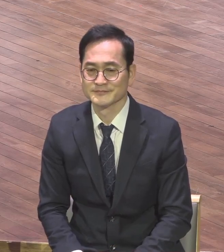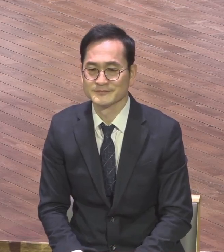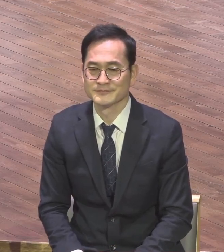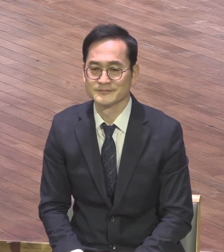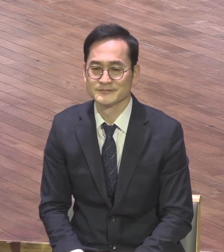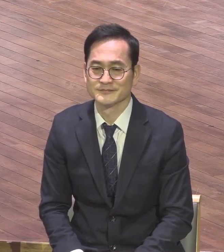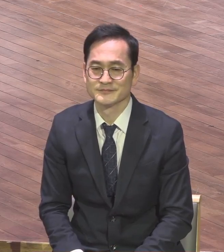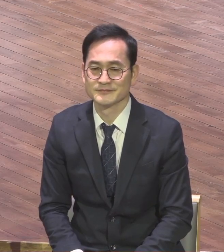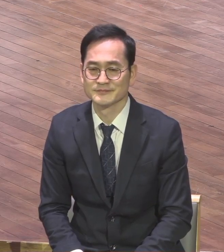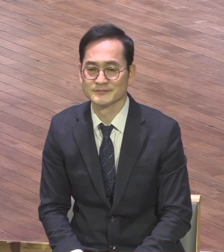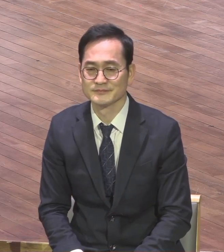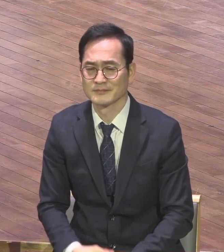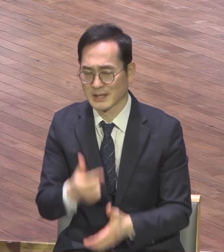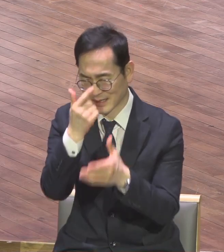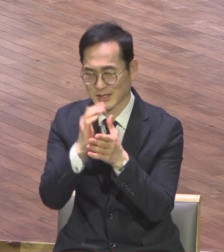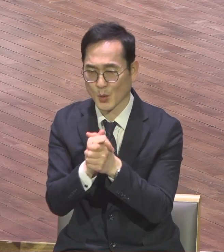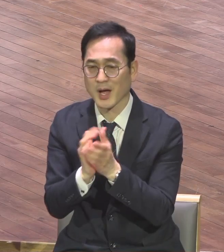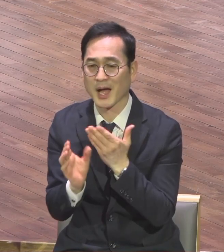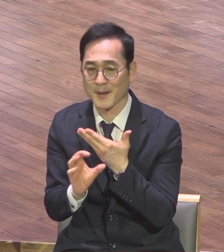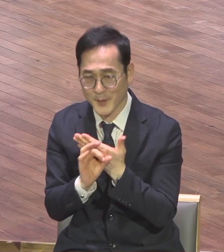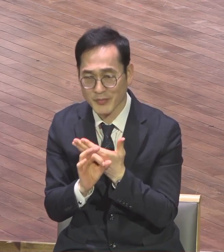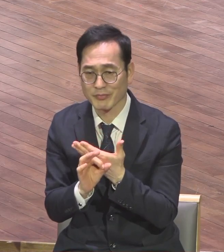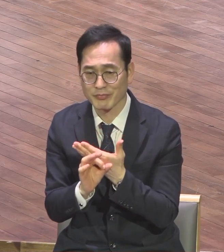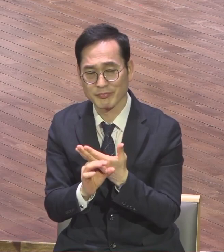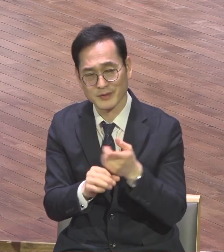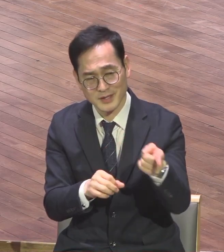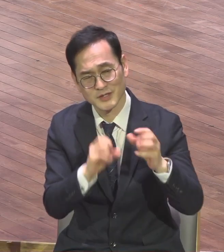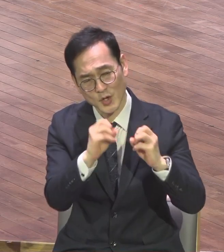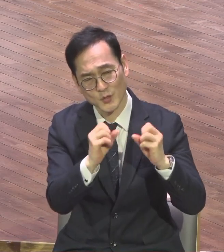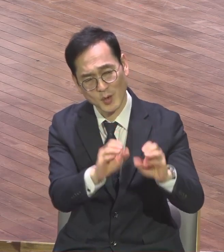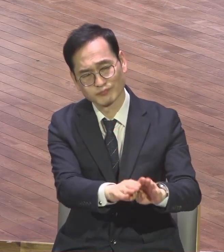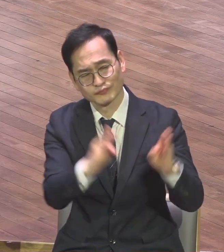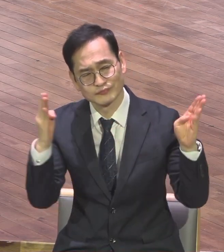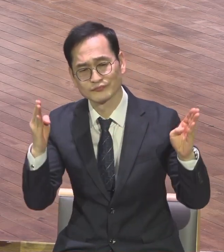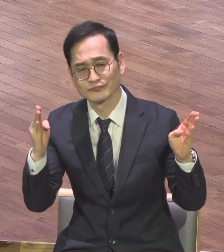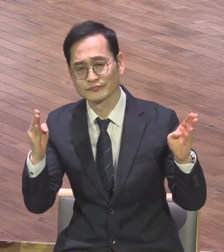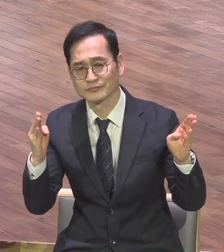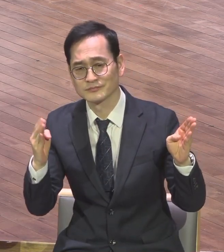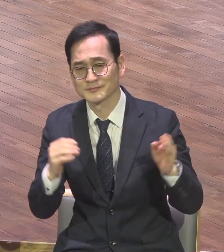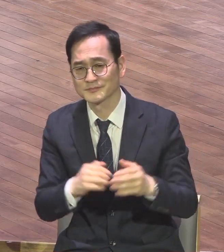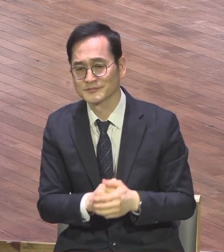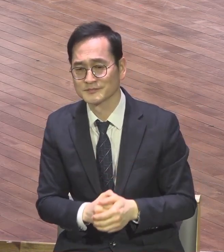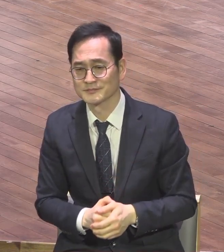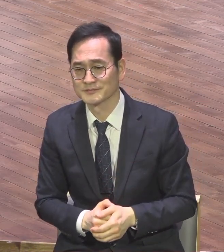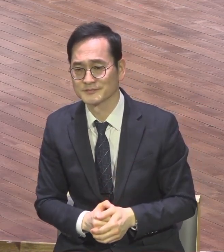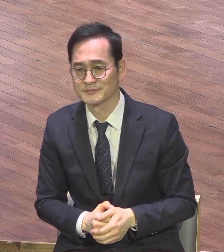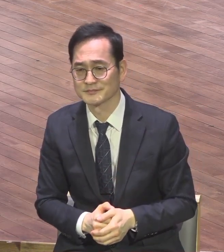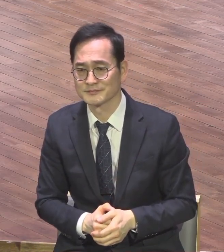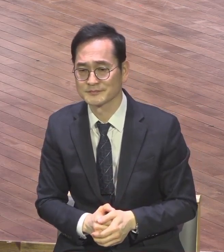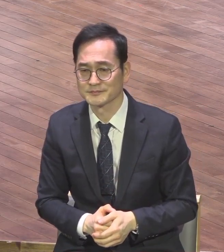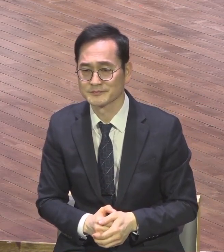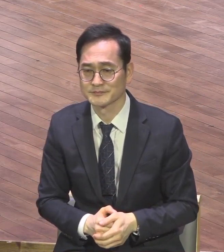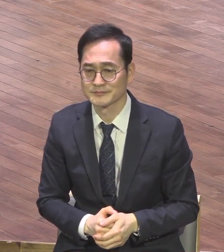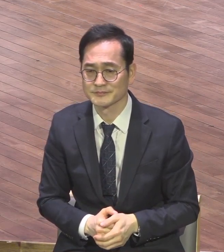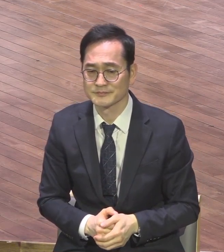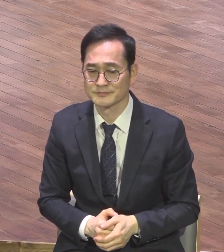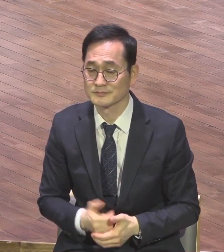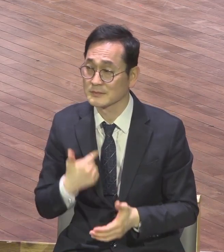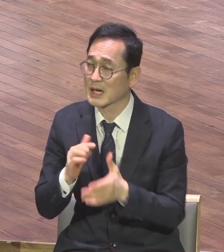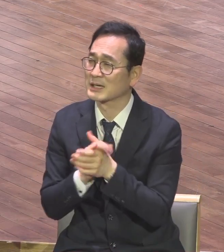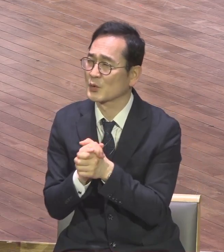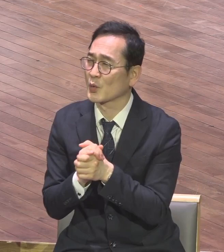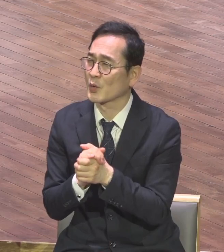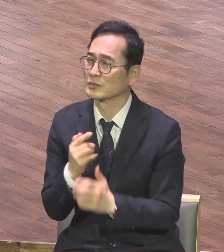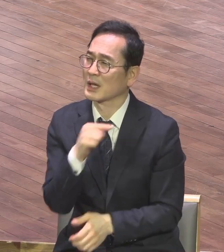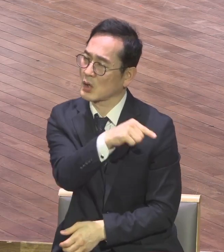기도하는 겁니다. 기도하면 하나님이 원하시면 문 열어주신다. 그럼 가는 거예요. 이미 다 2, 3, 7 나라 다 나눠줬어요. 여러분